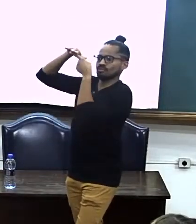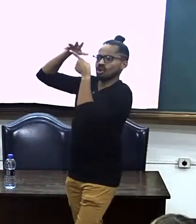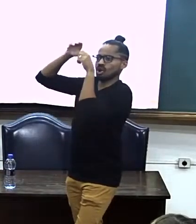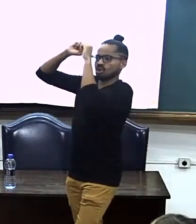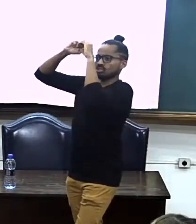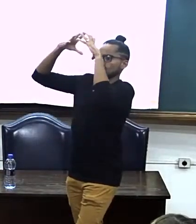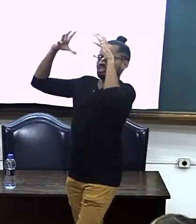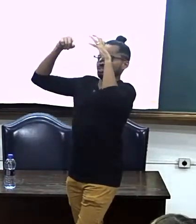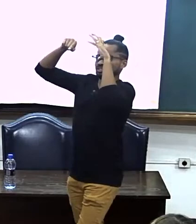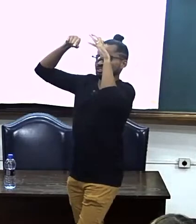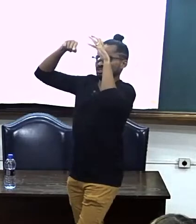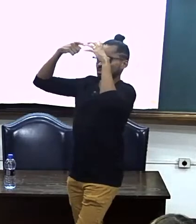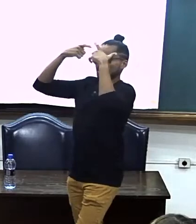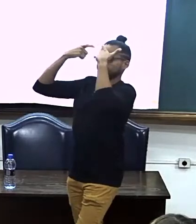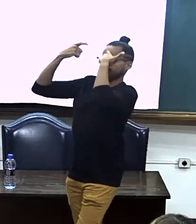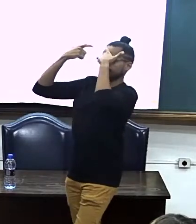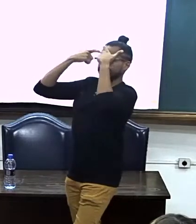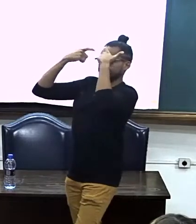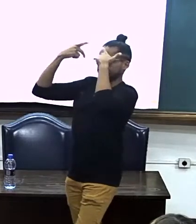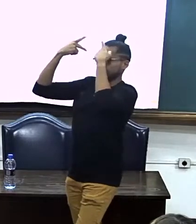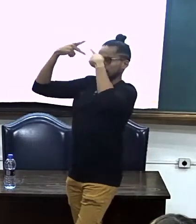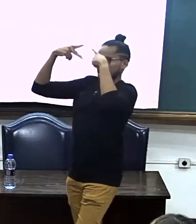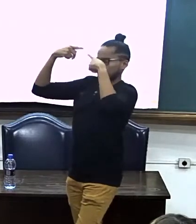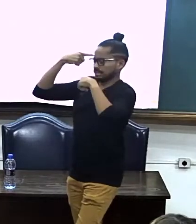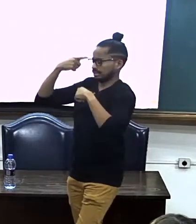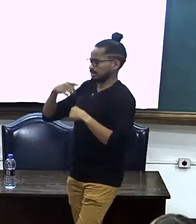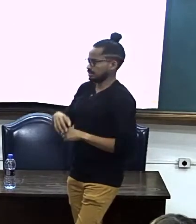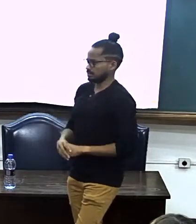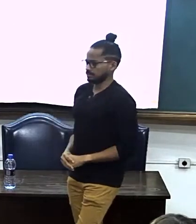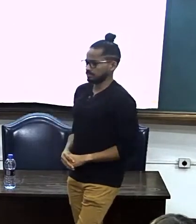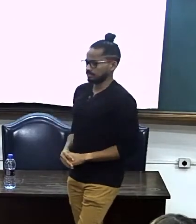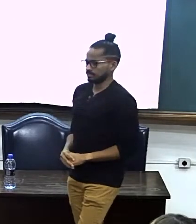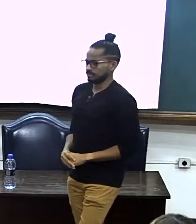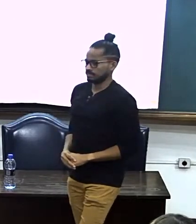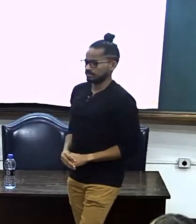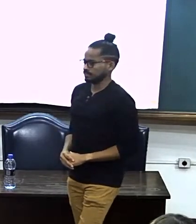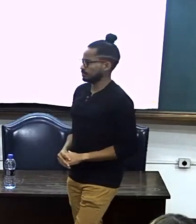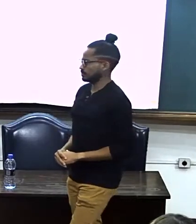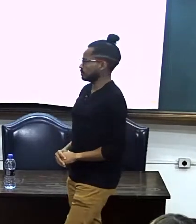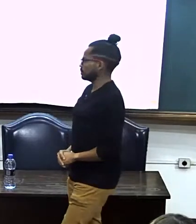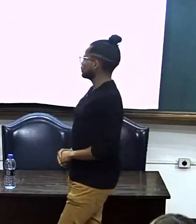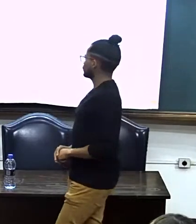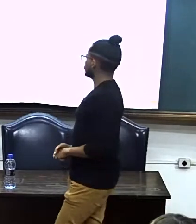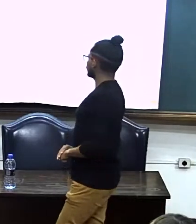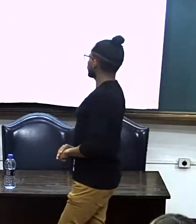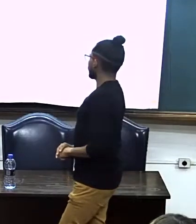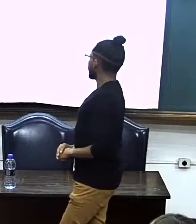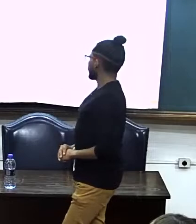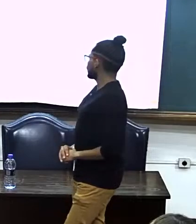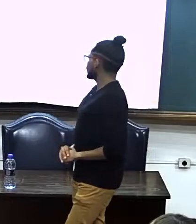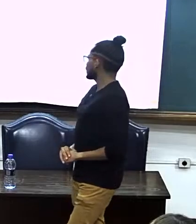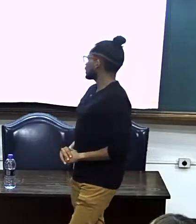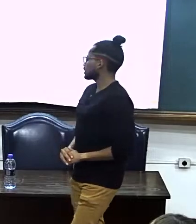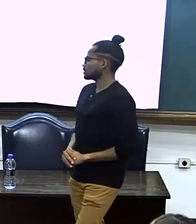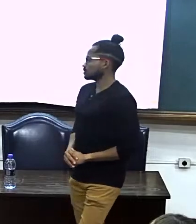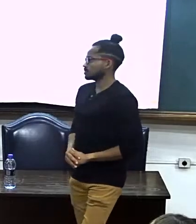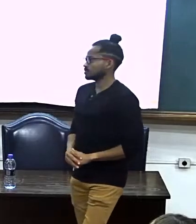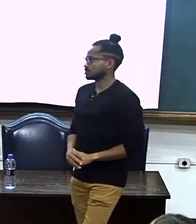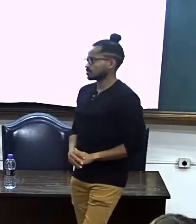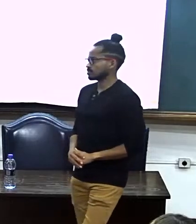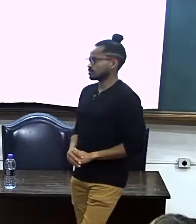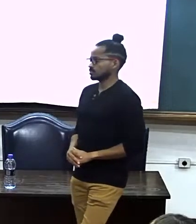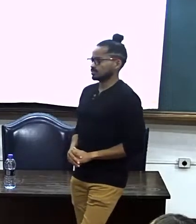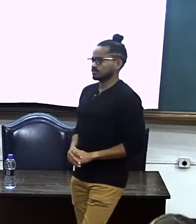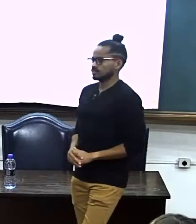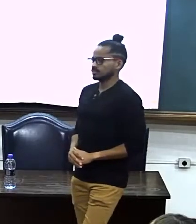a articulação, o movimento dos articuladores, à estrutura prosódica